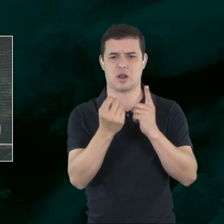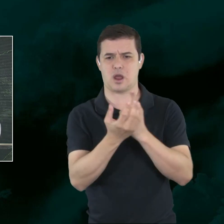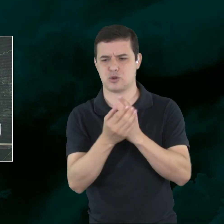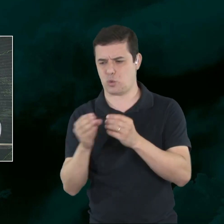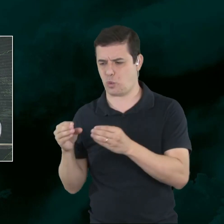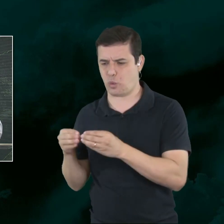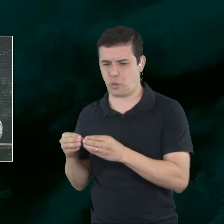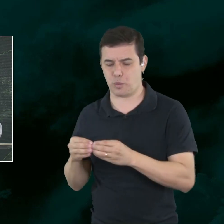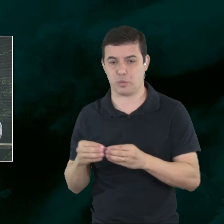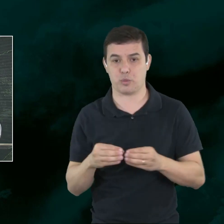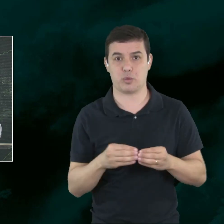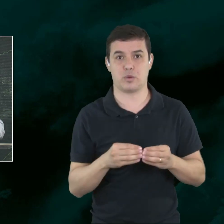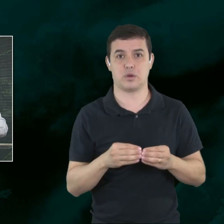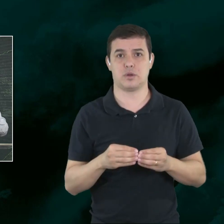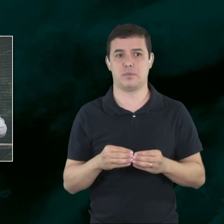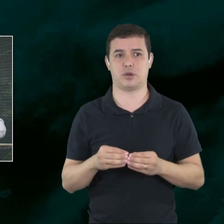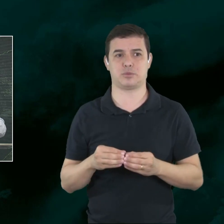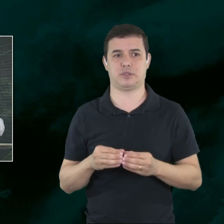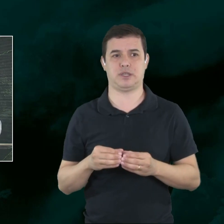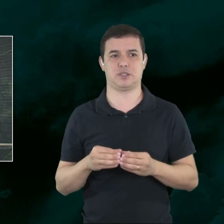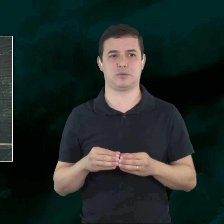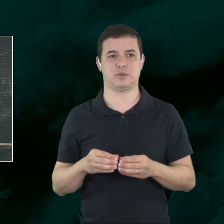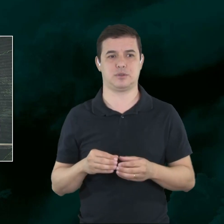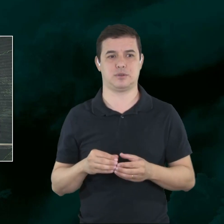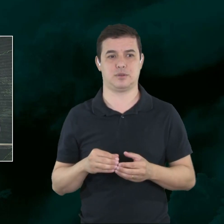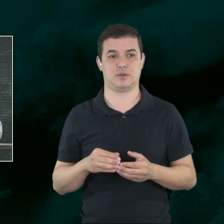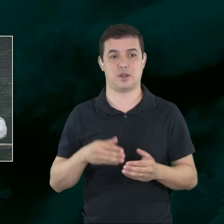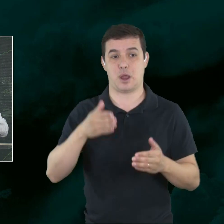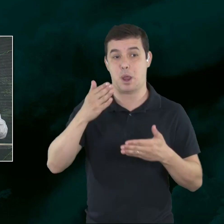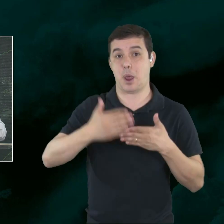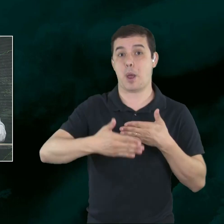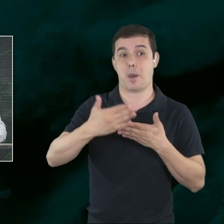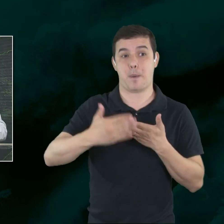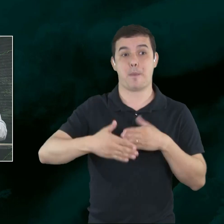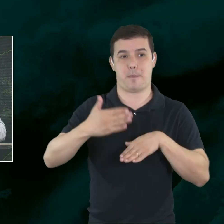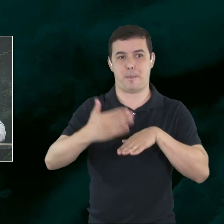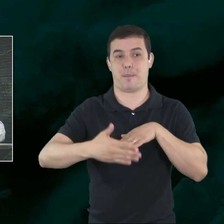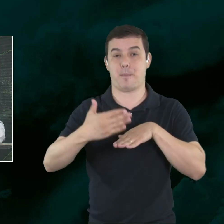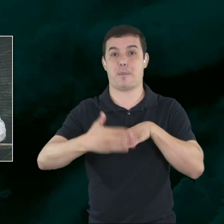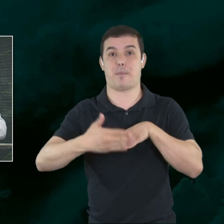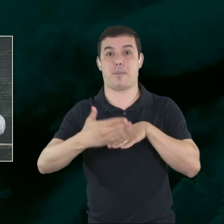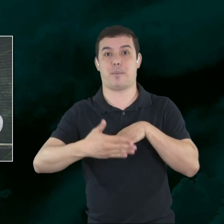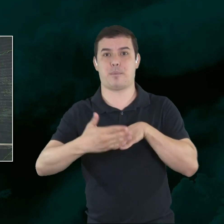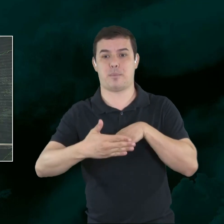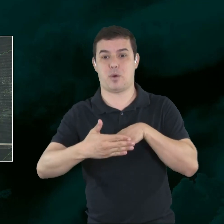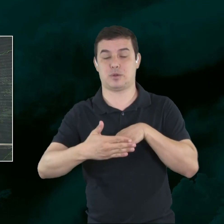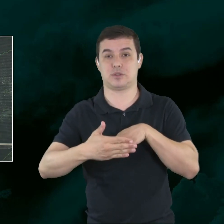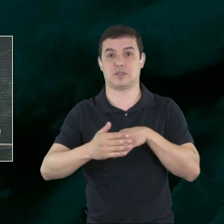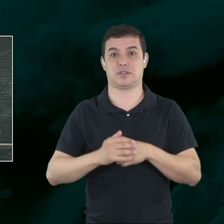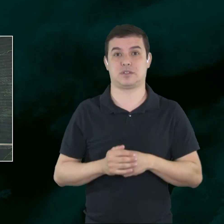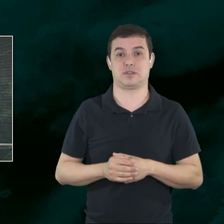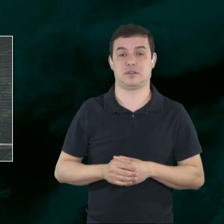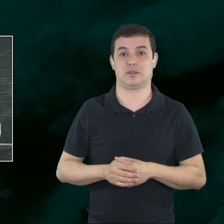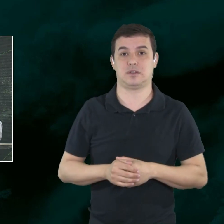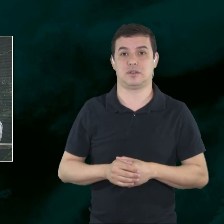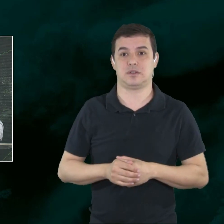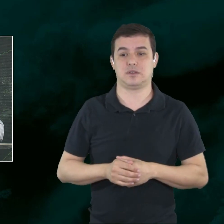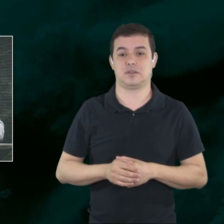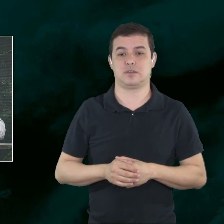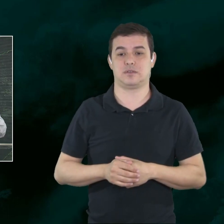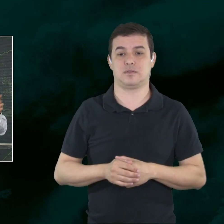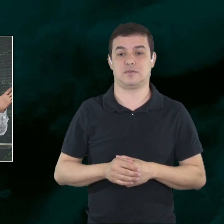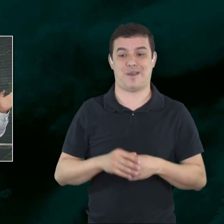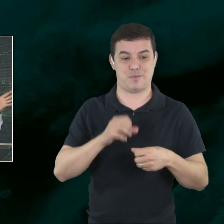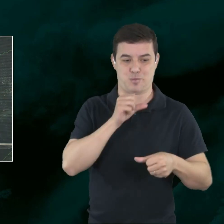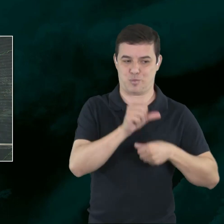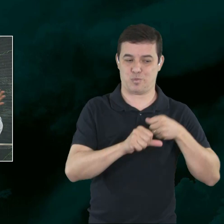você. Mas se você não tiver essa realidade, esse movimento pós-modernismo vai afetar você. Quem sabe